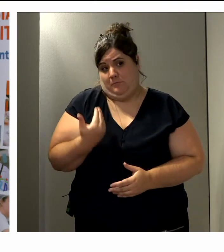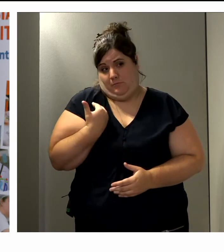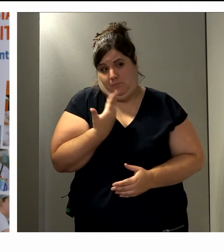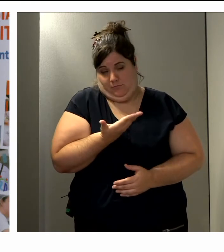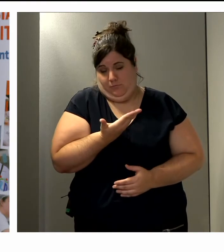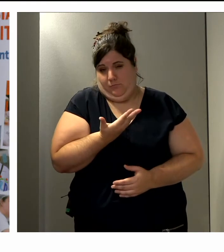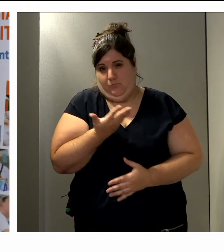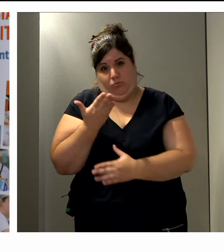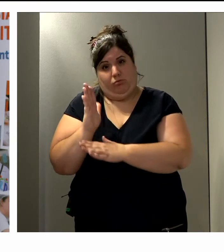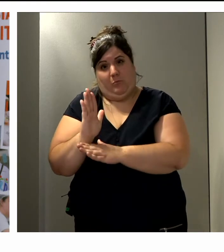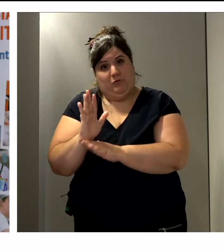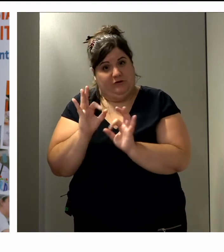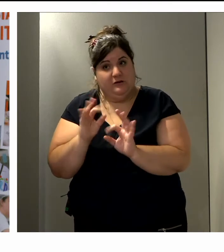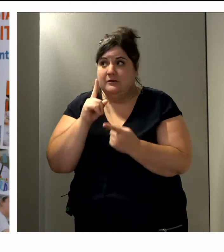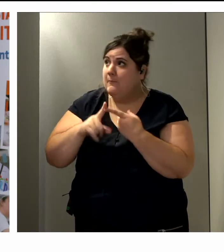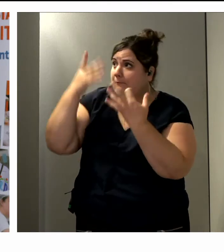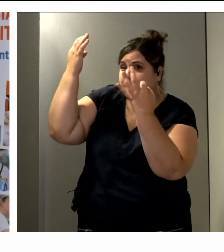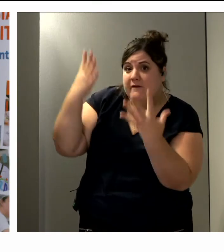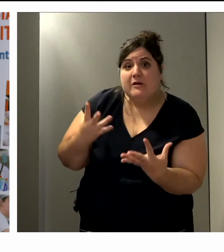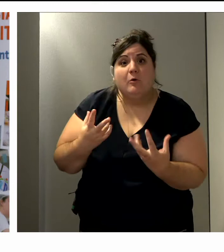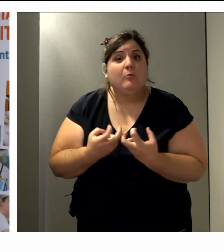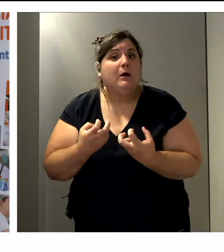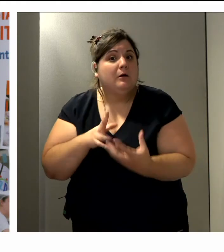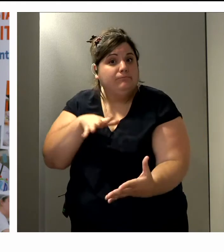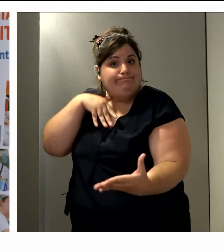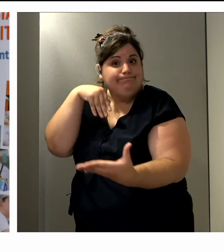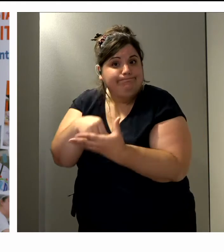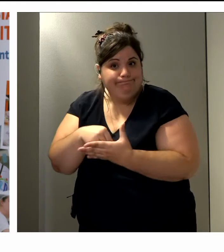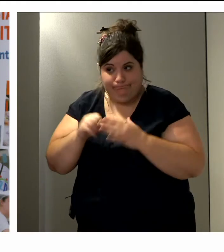Julien sur l'accessibilité aux événements, par exemple